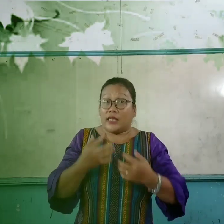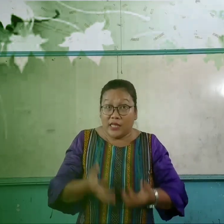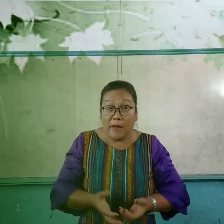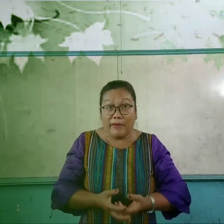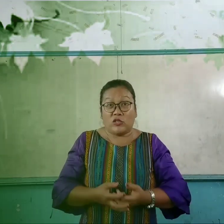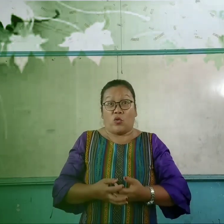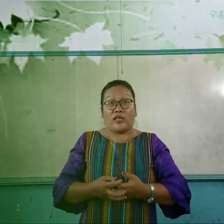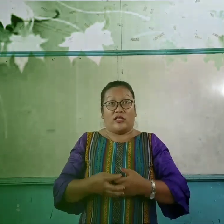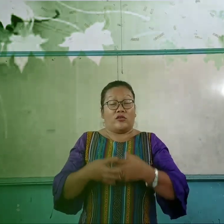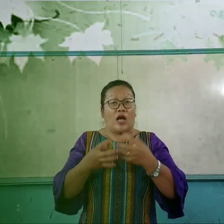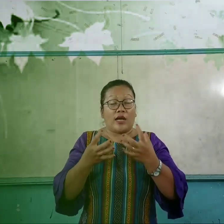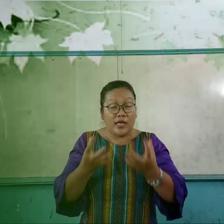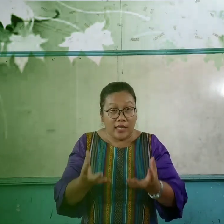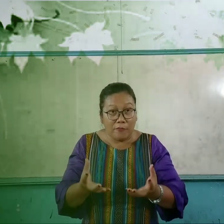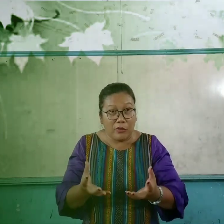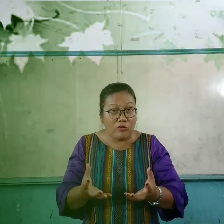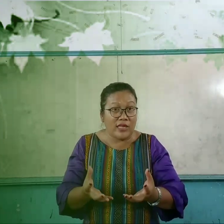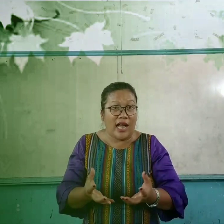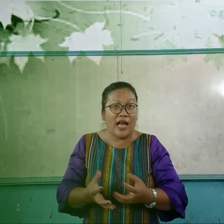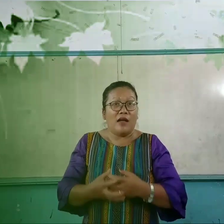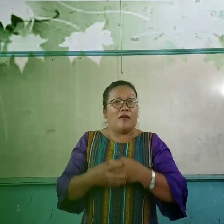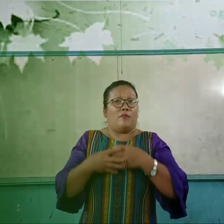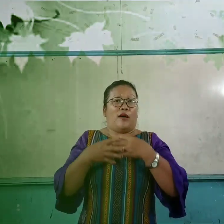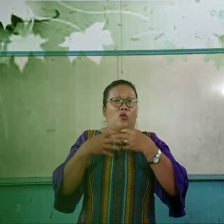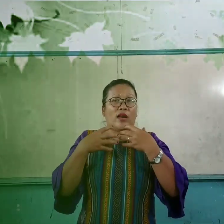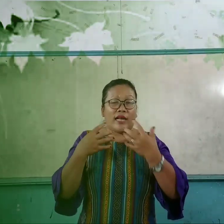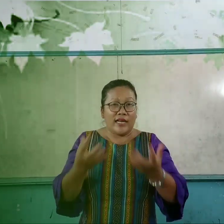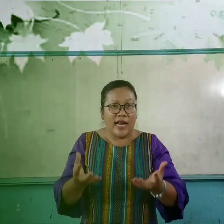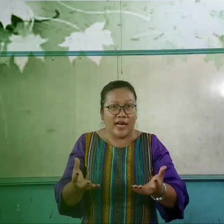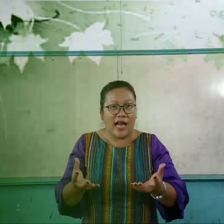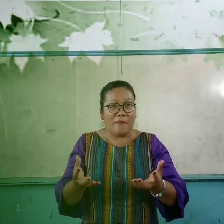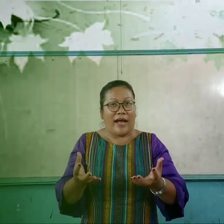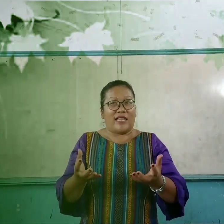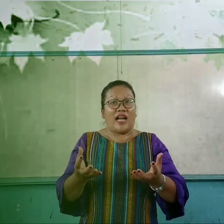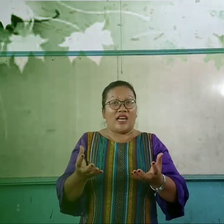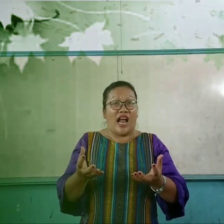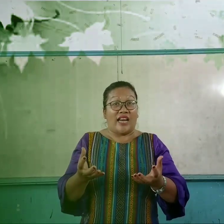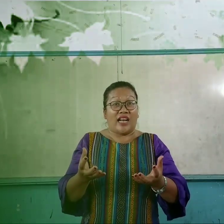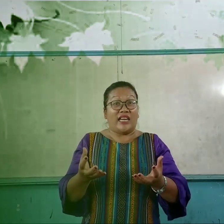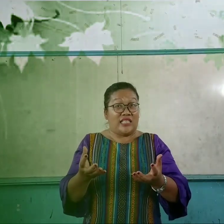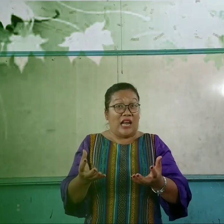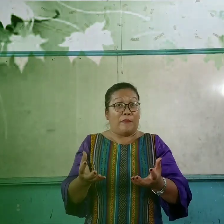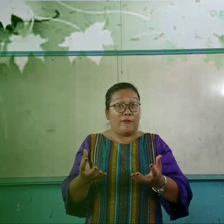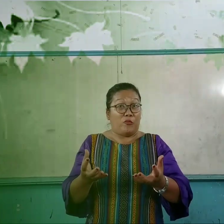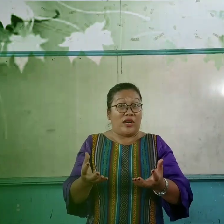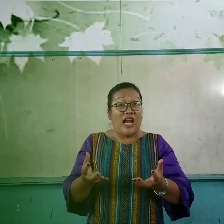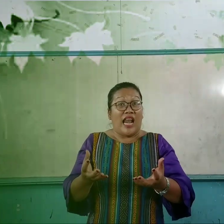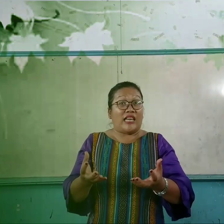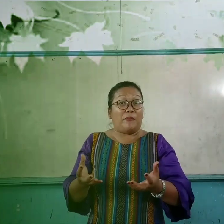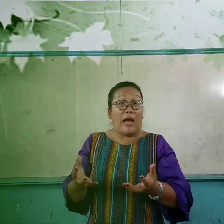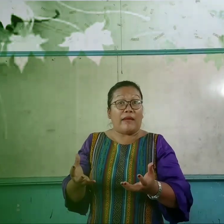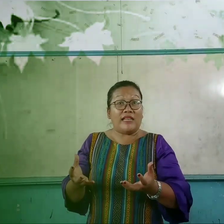ketika menstruasi. Sakit perutnya, mengeluarkan darah. Makanya kan ada kan istilah perempuan lagi